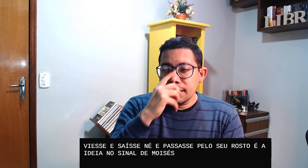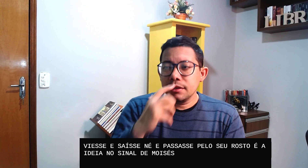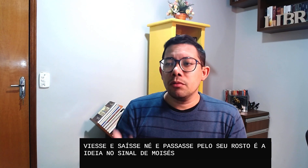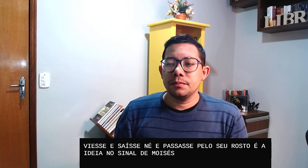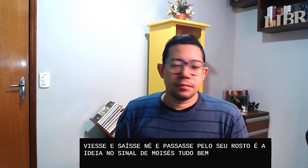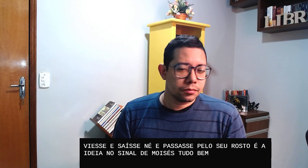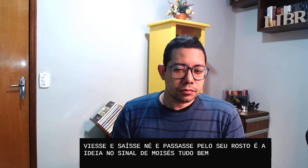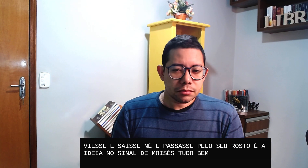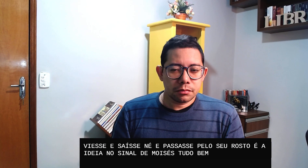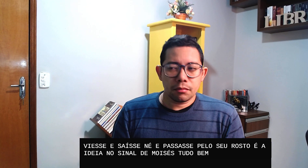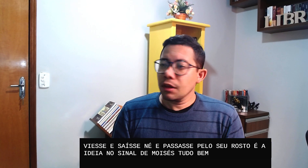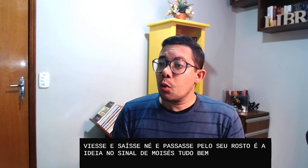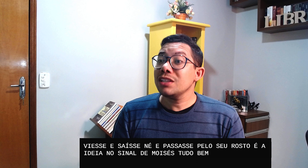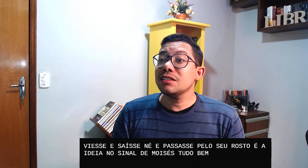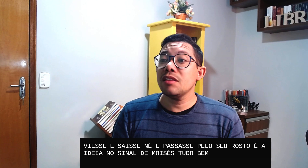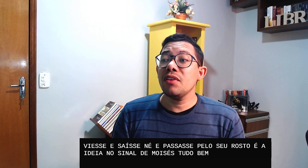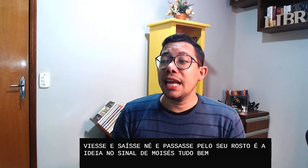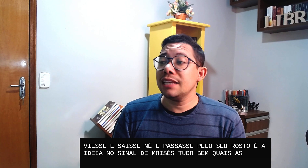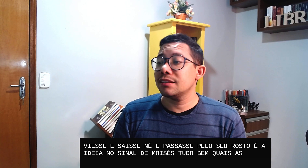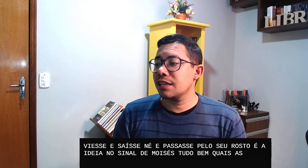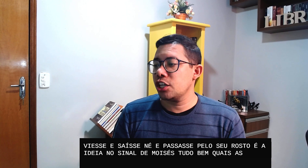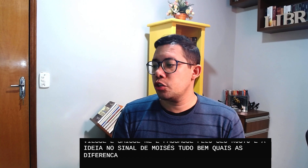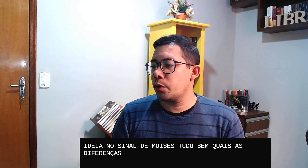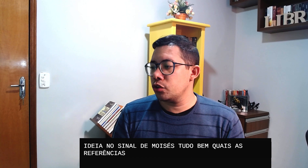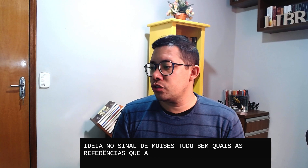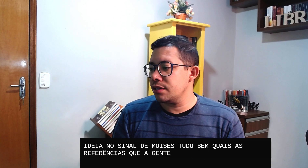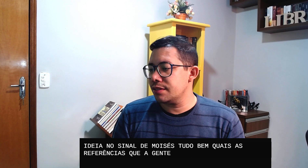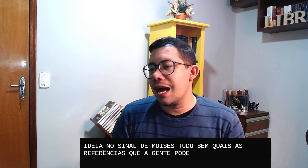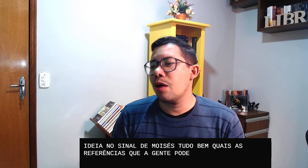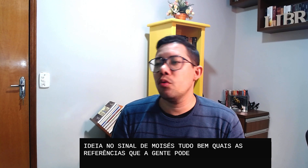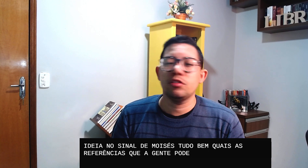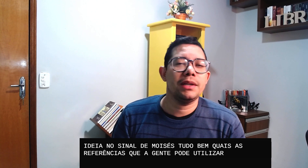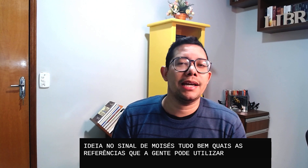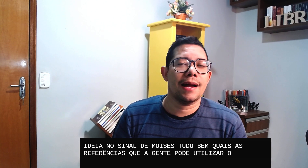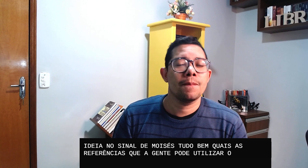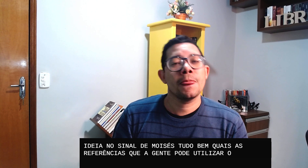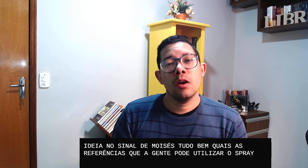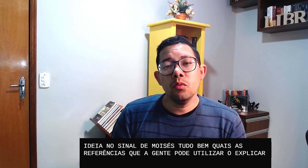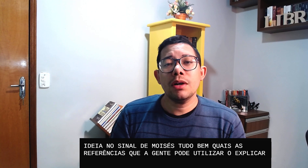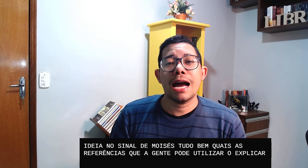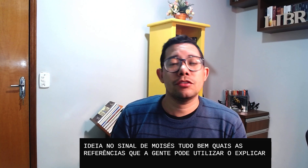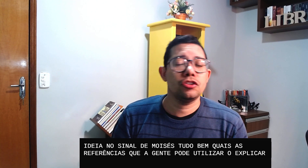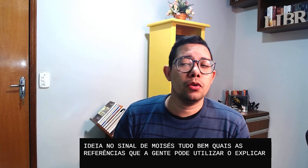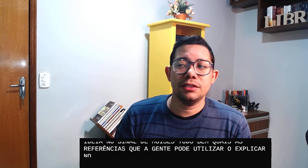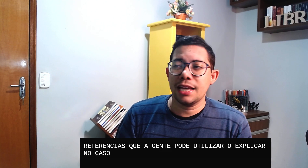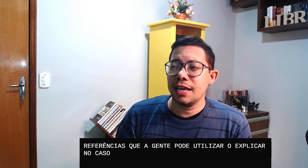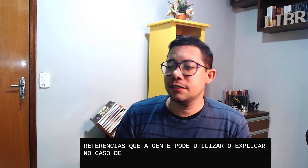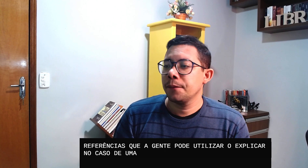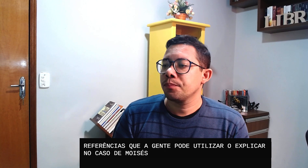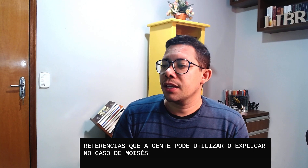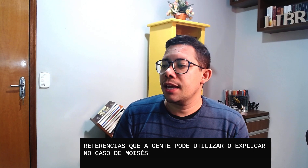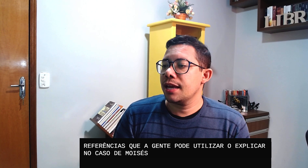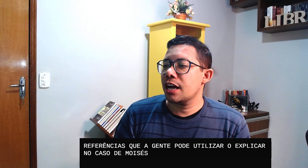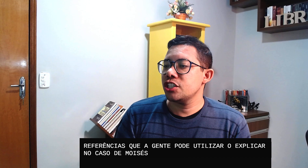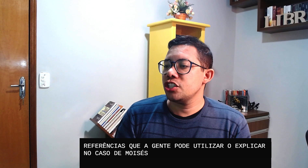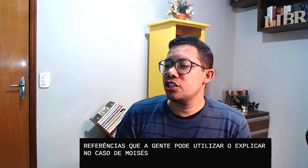então, quais as referências que a gente pode utilizar ou explicar? No caso de Moisés, a